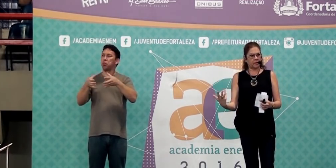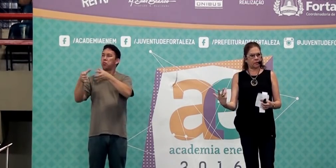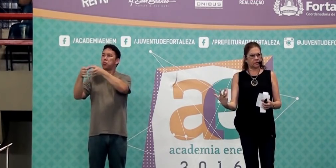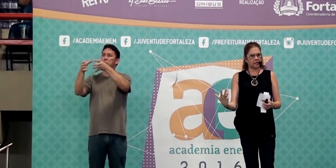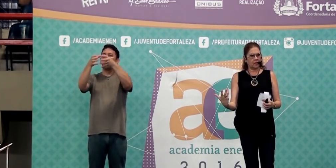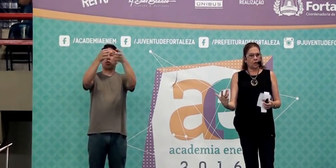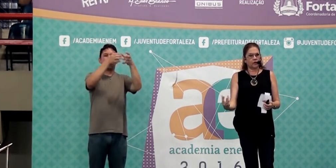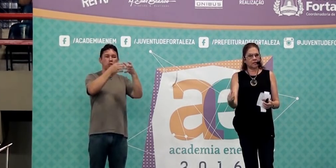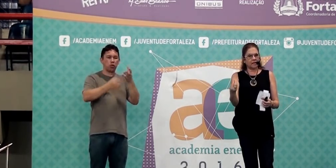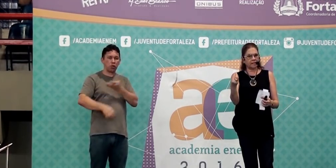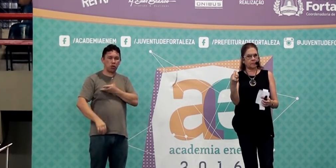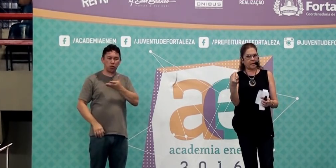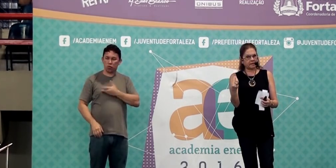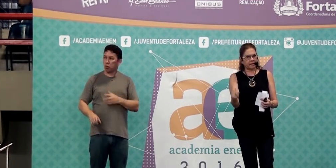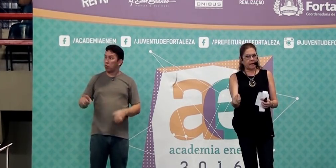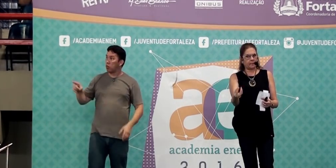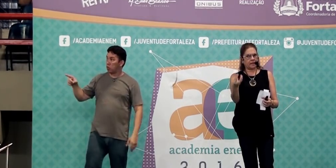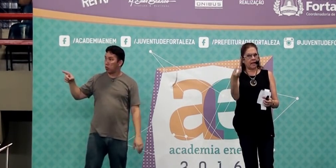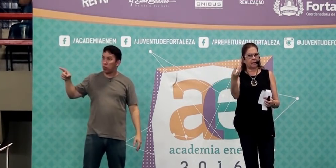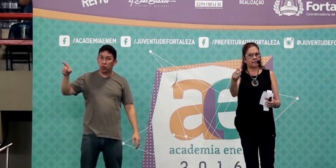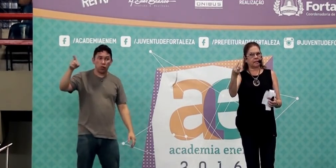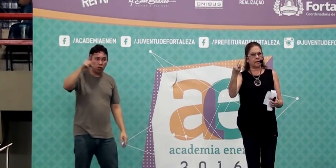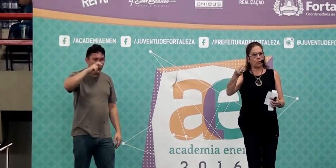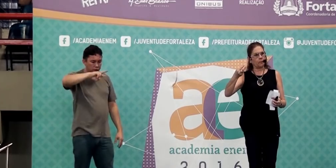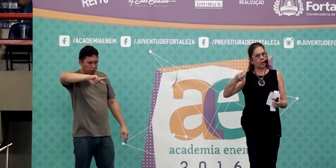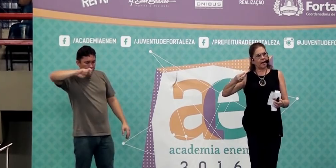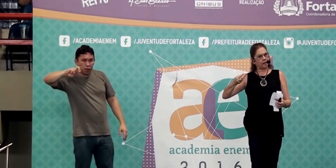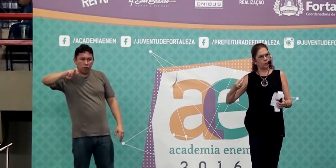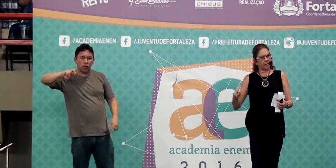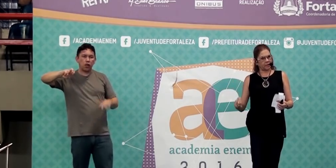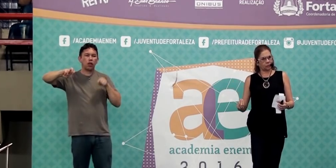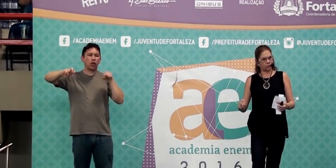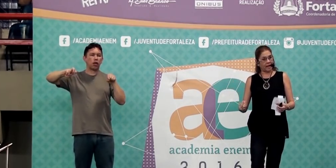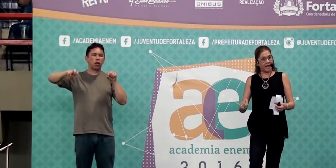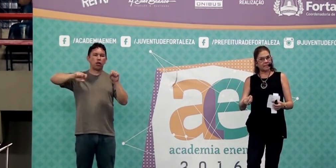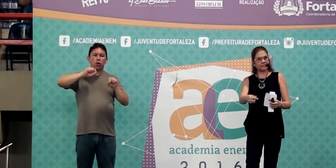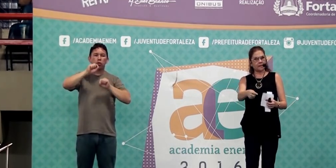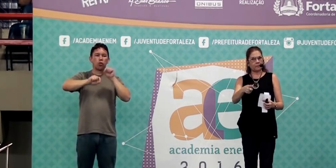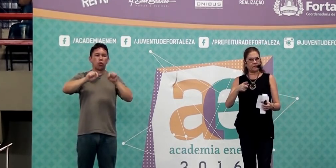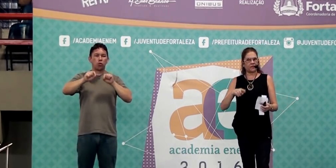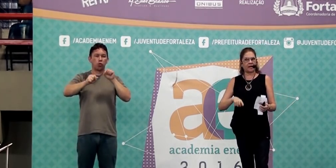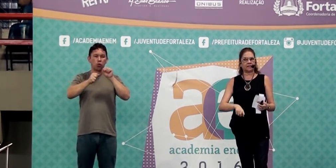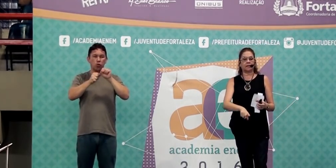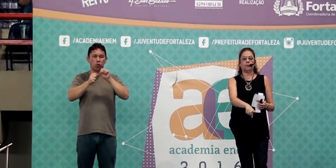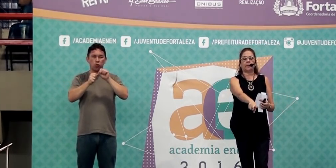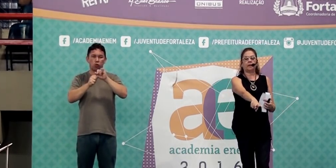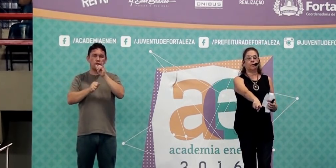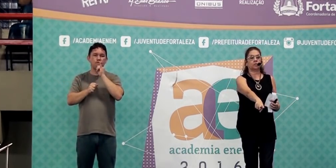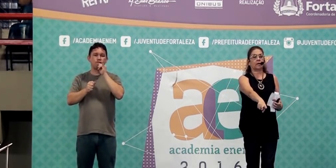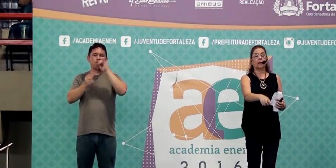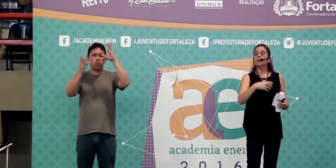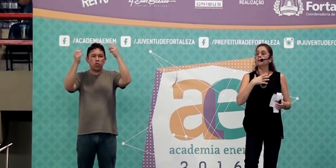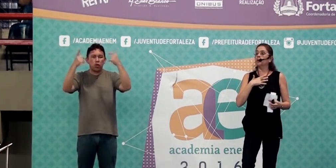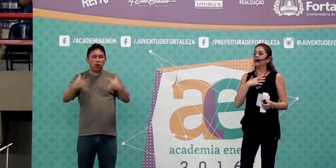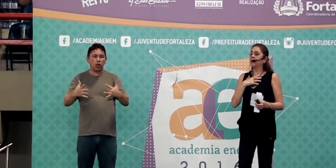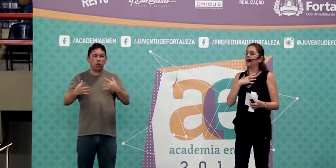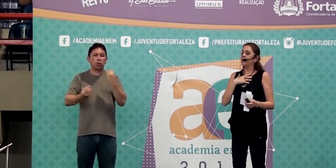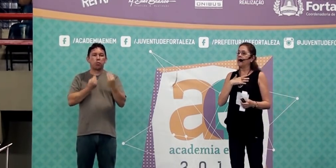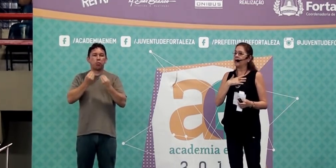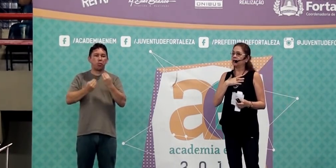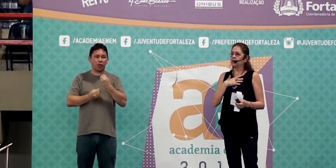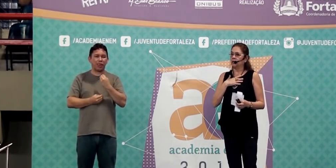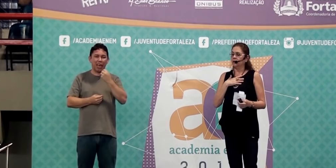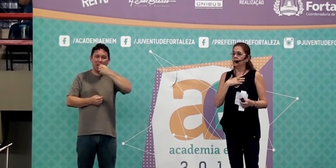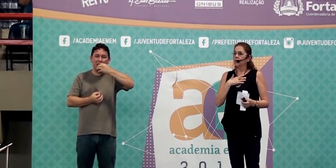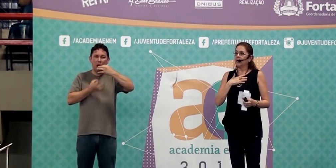para os amigos. Vocês percebem que aí seria um bom argumento na exemplificação para ele mostrar por que é que